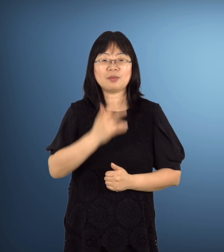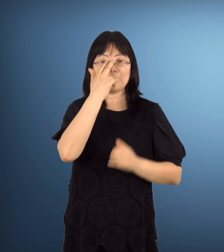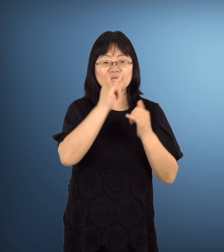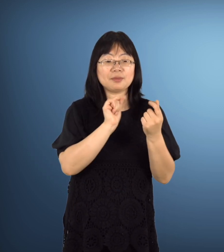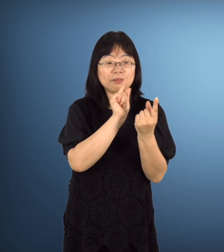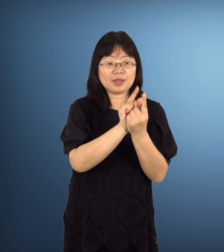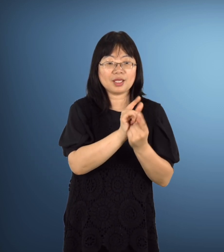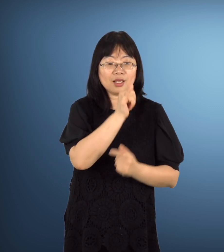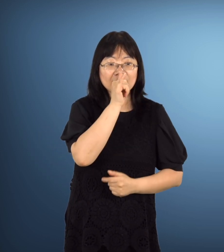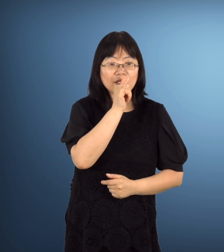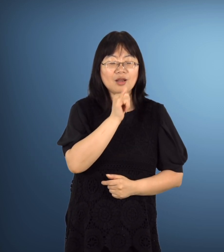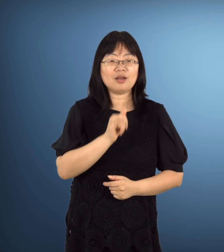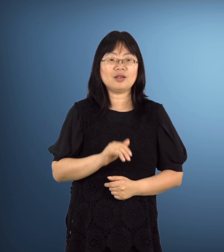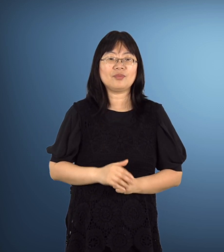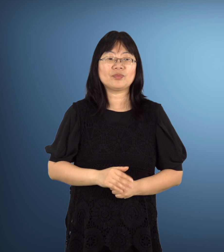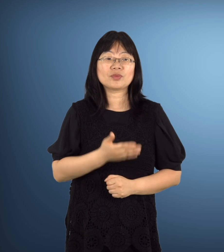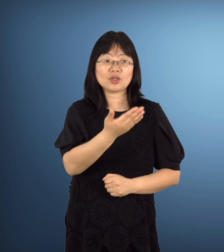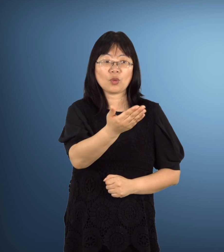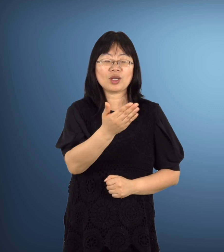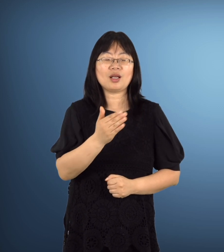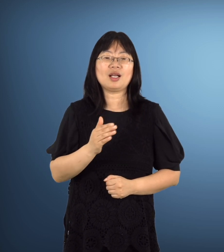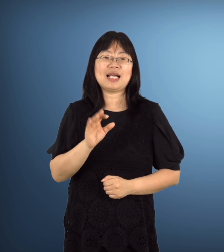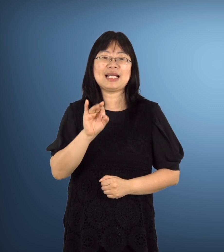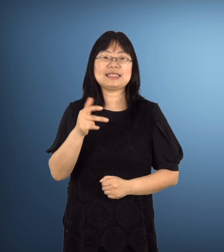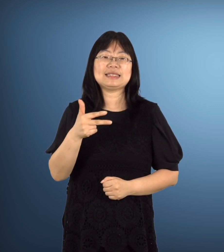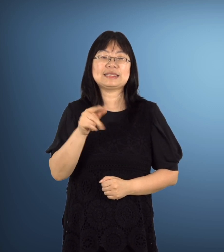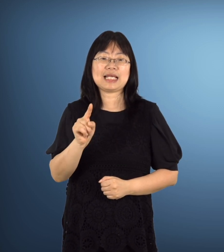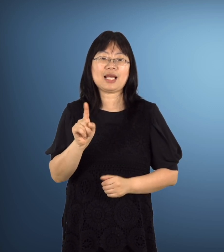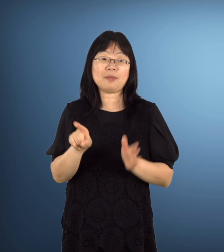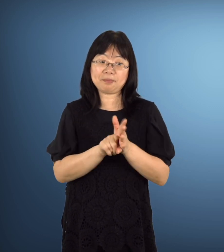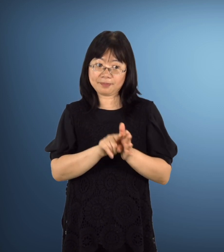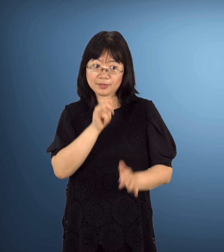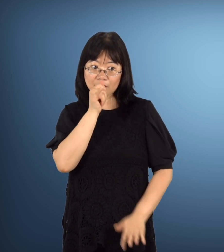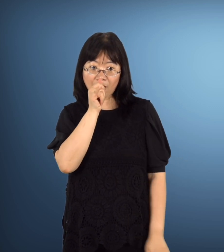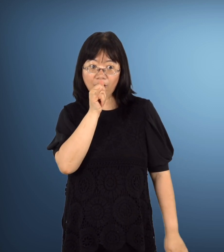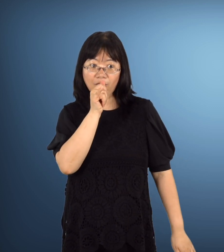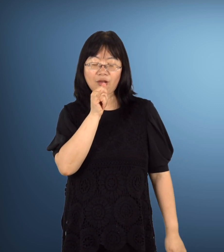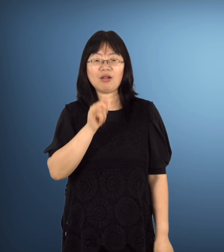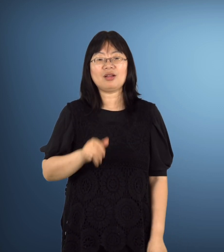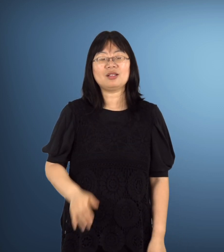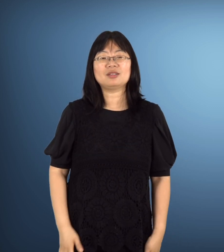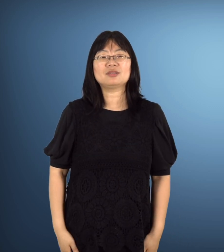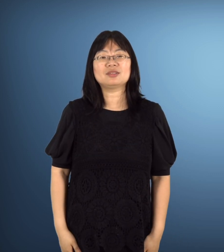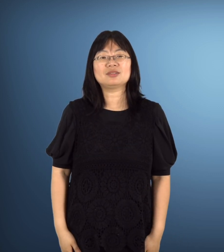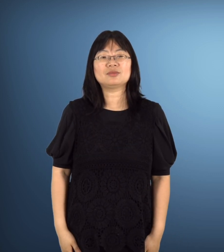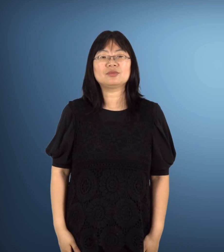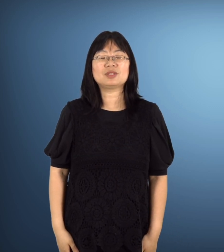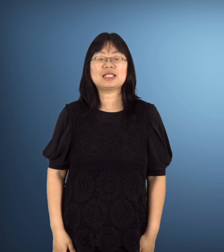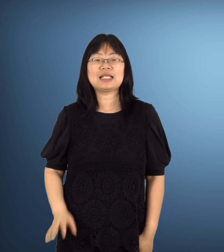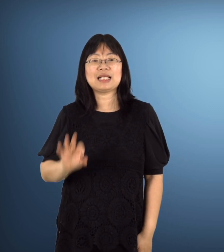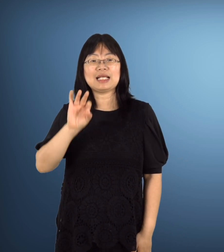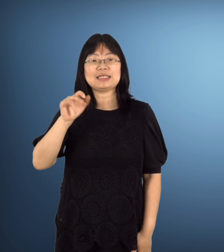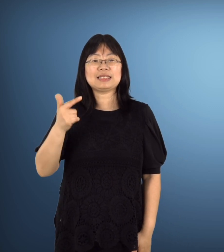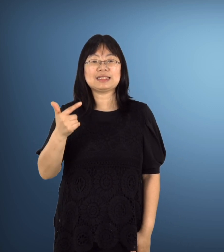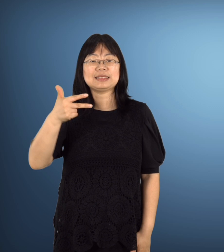만나사 이르시되 네가 인자를 믿느냐. 자, 여기 아주 중요한 표현이 드디어 등장을 했어요. 여기 인자라는